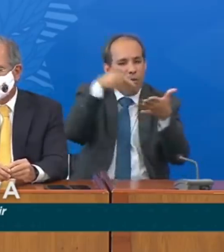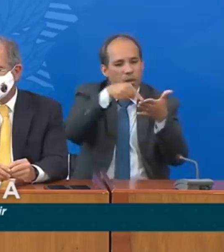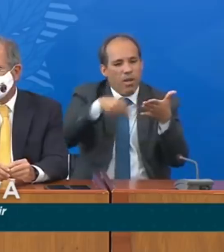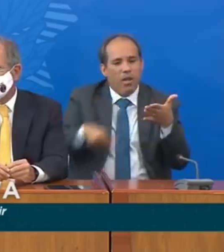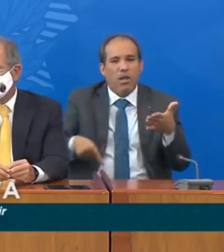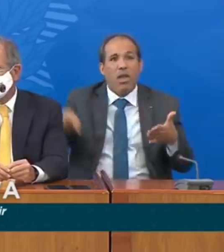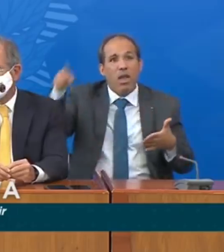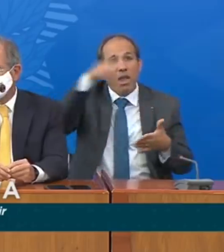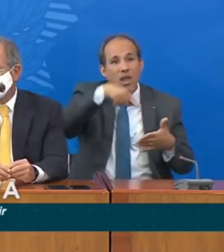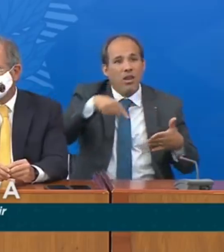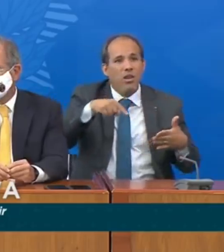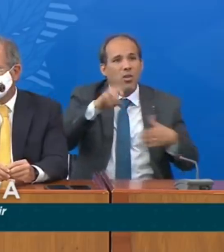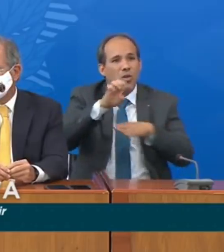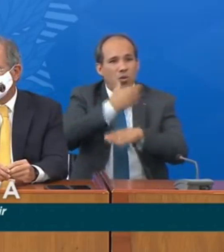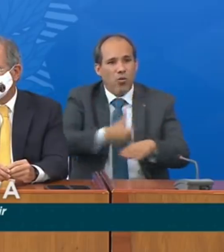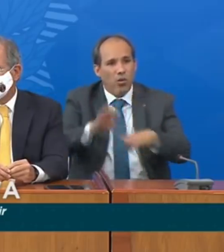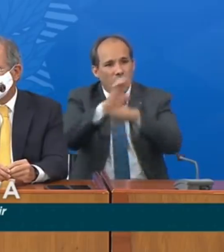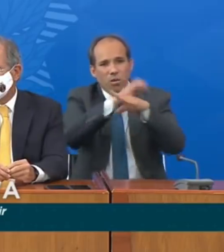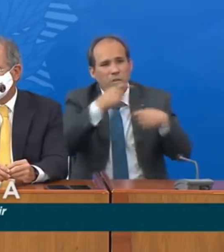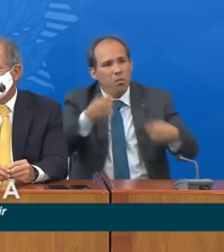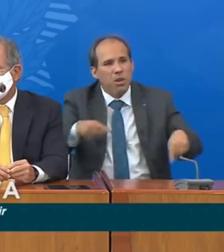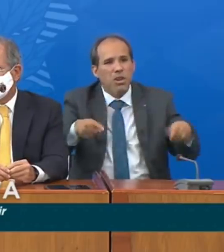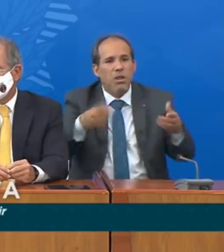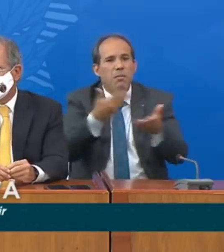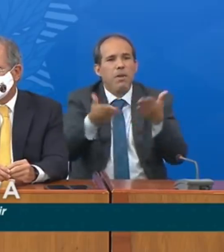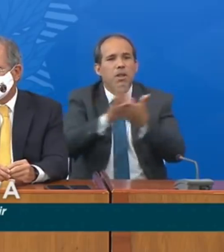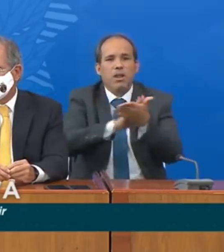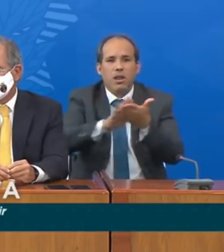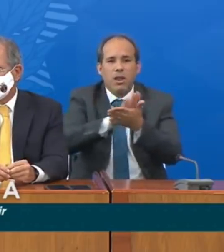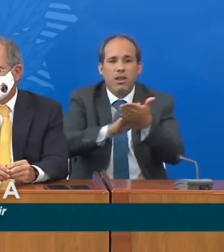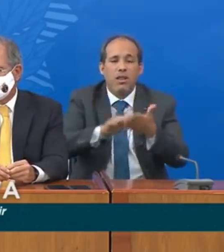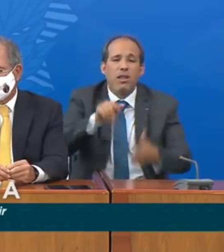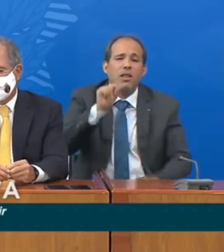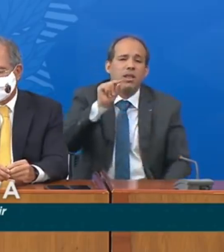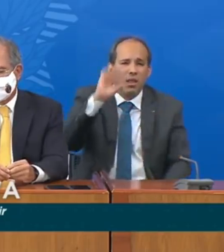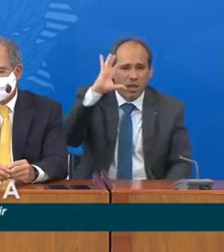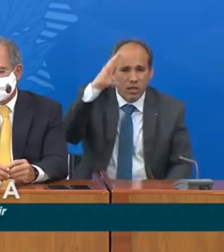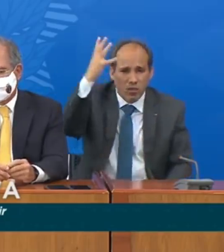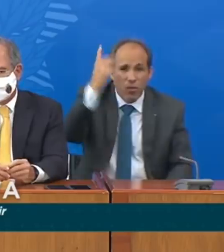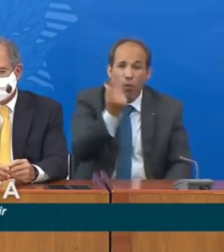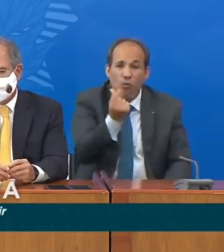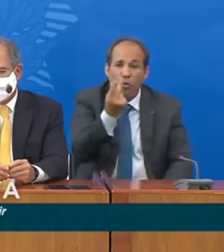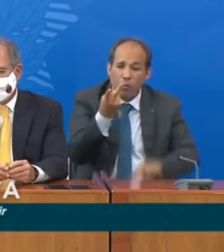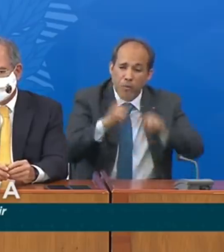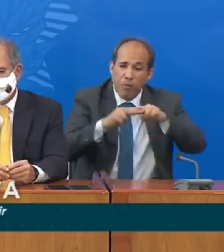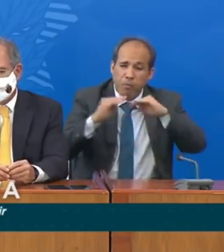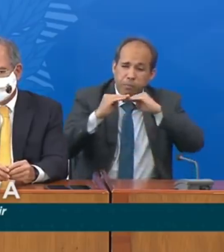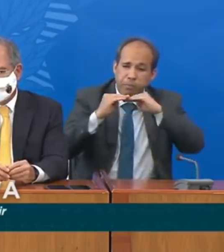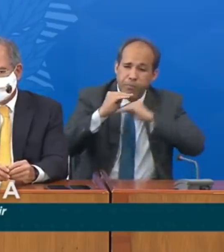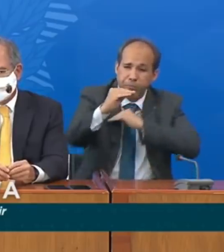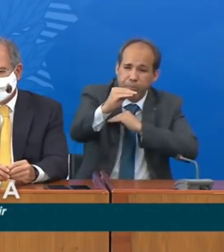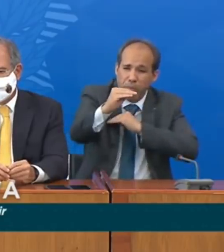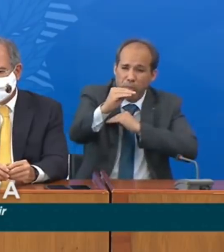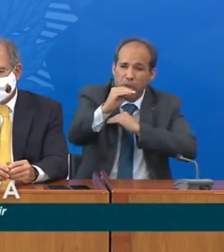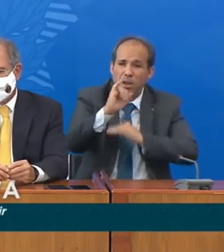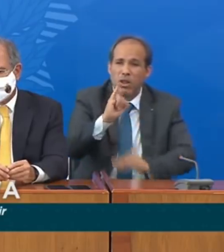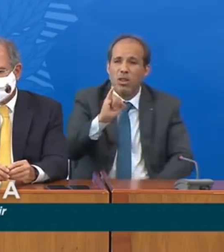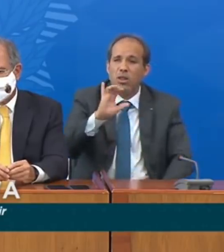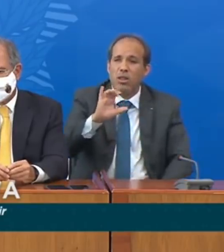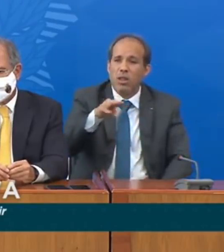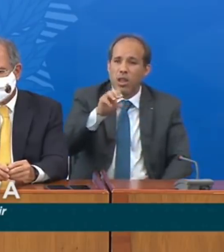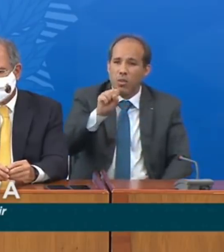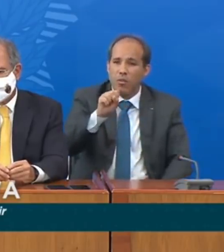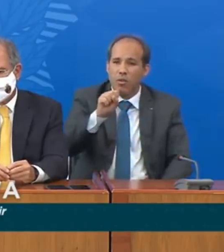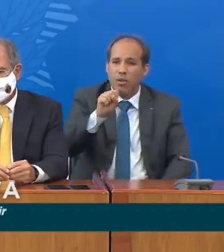arrecadação. Afinal de contas, quem vai definir um valor fixo de ICMS em